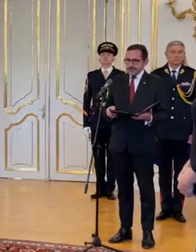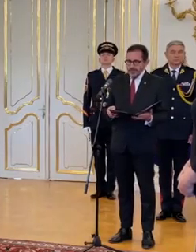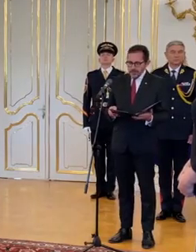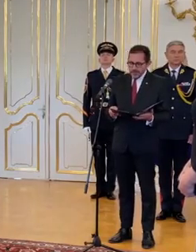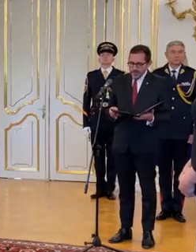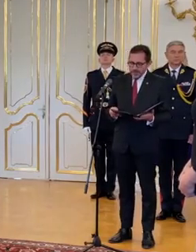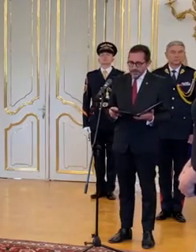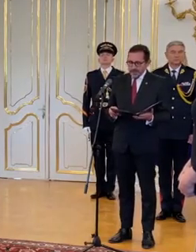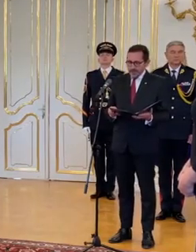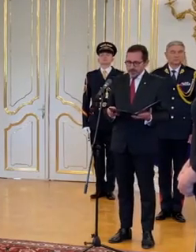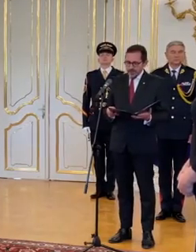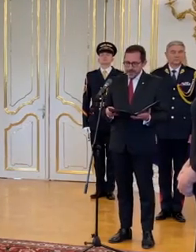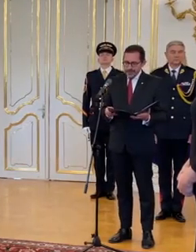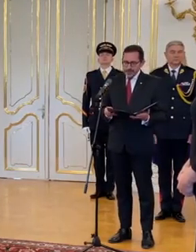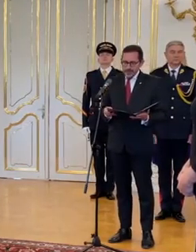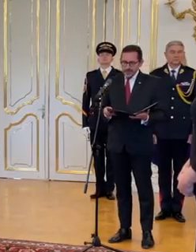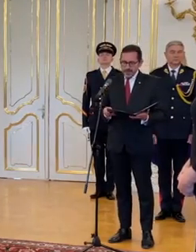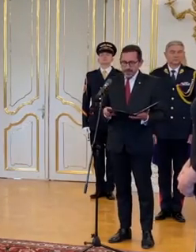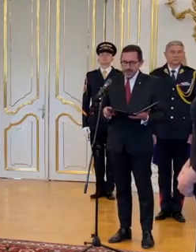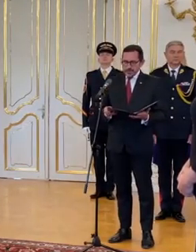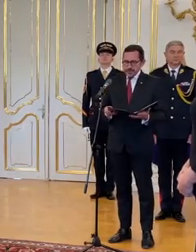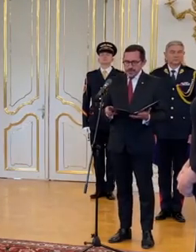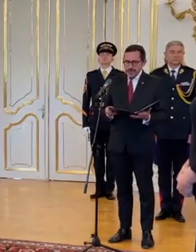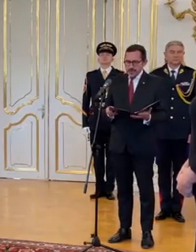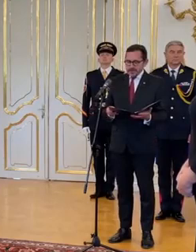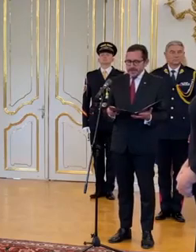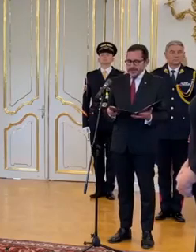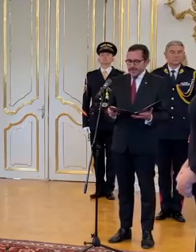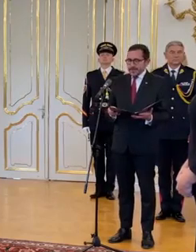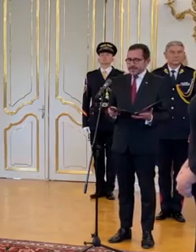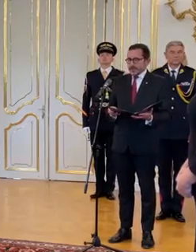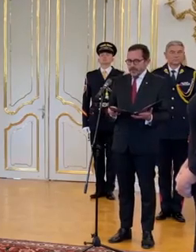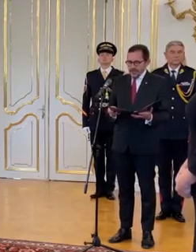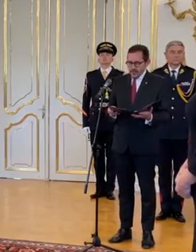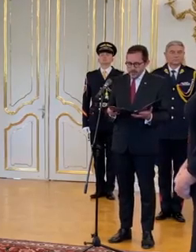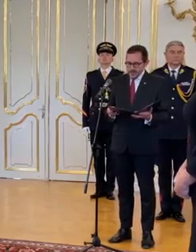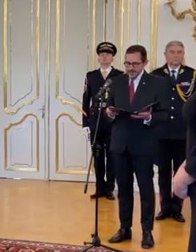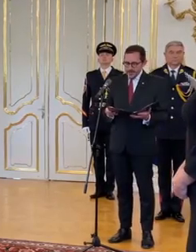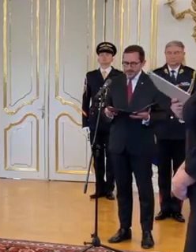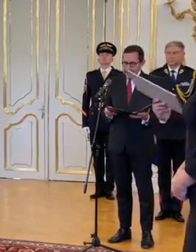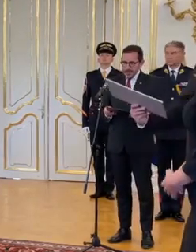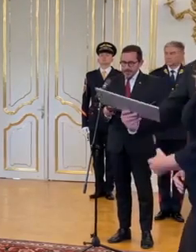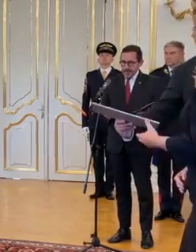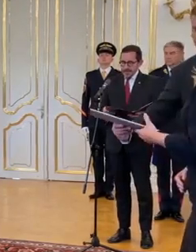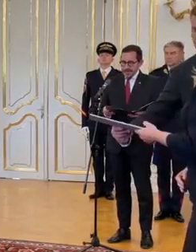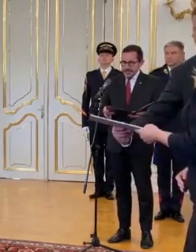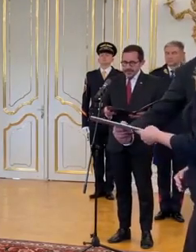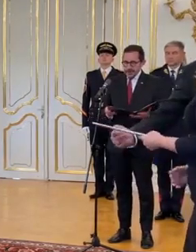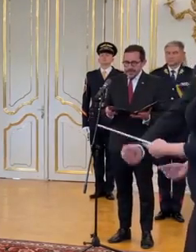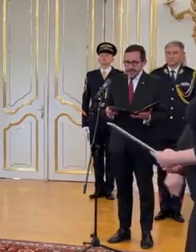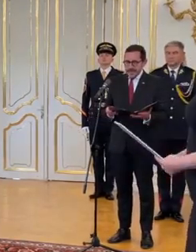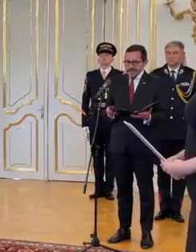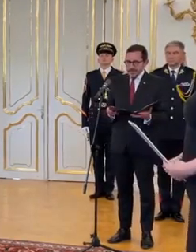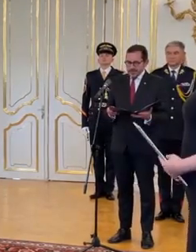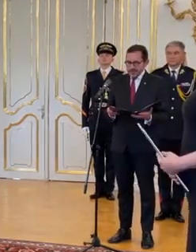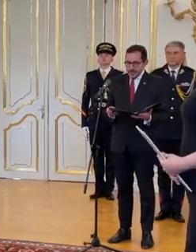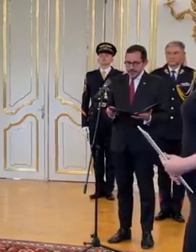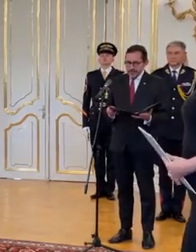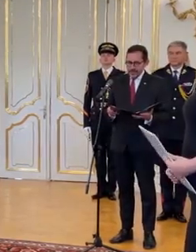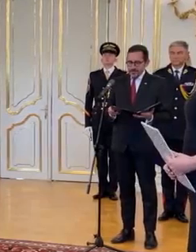Prezidentka Slovenskej republiky Zuzana Čaputová podľa článku 102 odsek 1 písmeno G ústavy prijíma demisiu člena